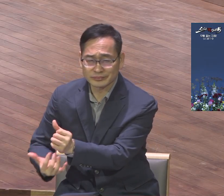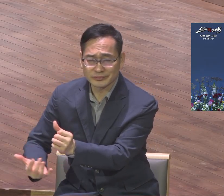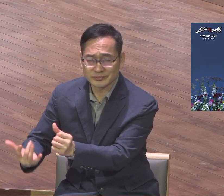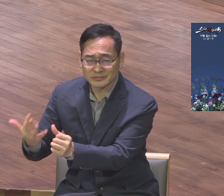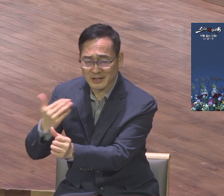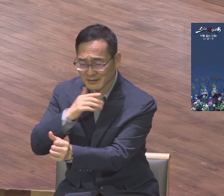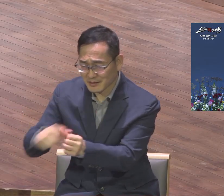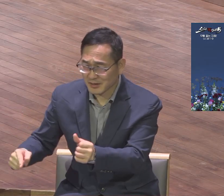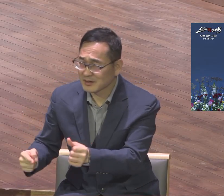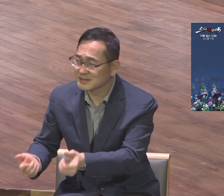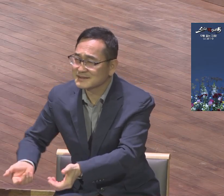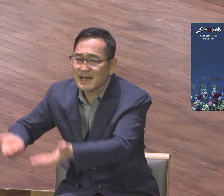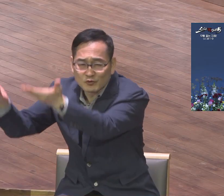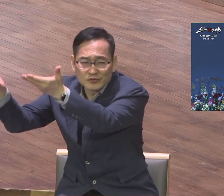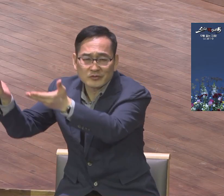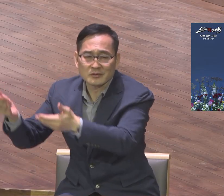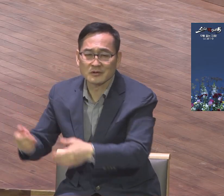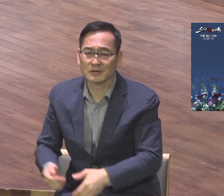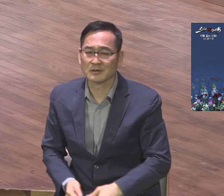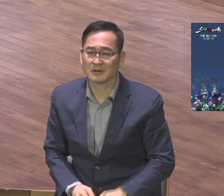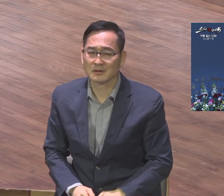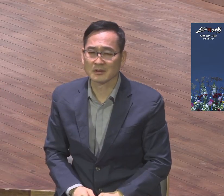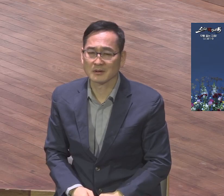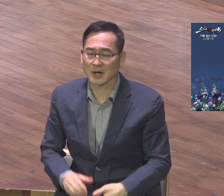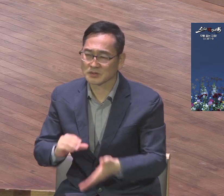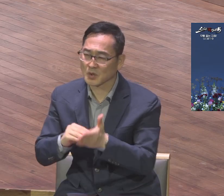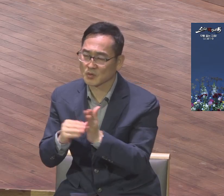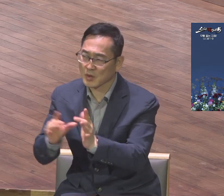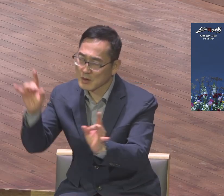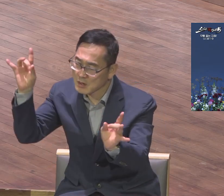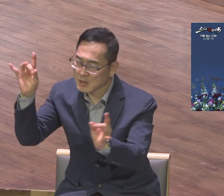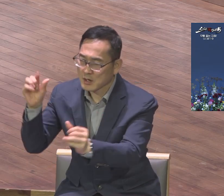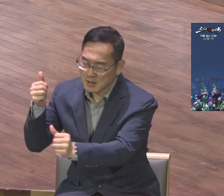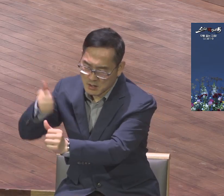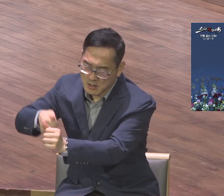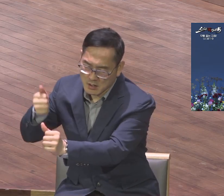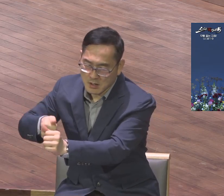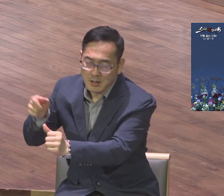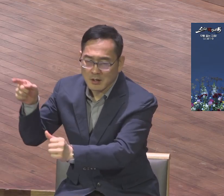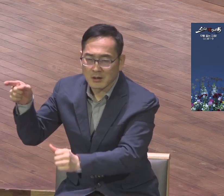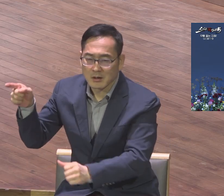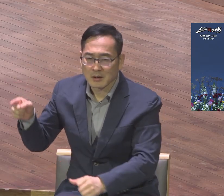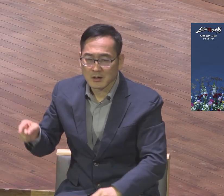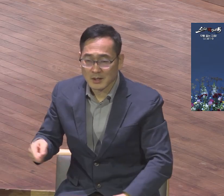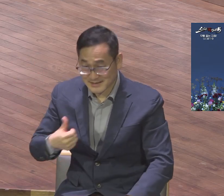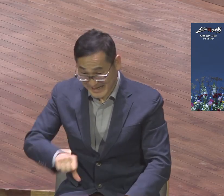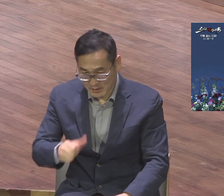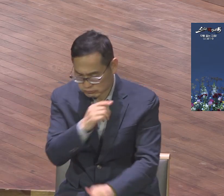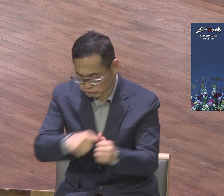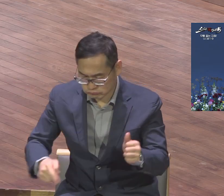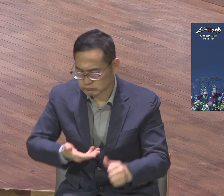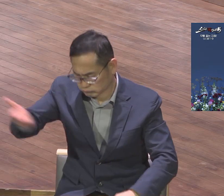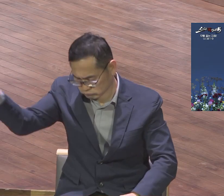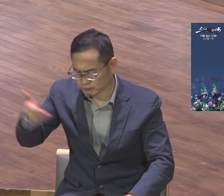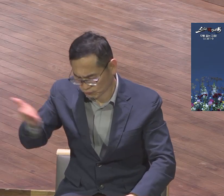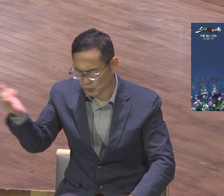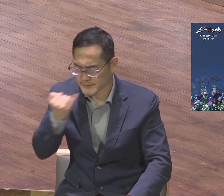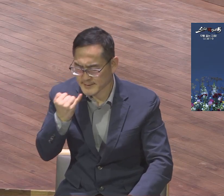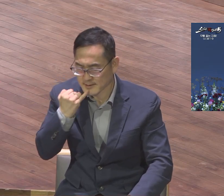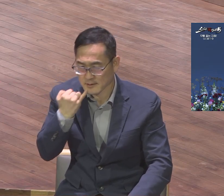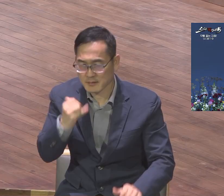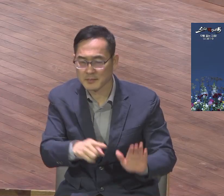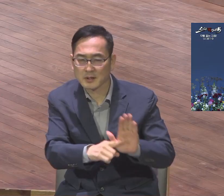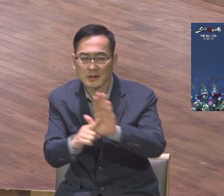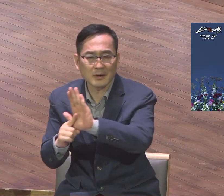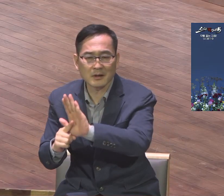우상에게 제물을 그렇게 바치는 일을 활성화시킬 정도로 그렇게 심각했습니다.